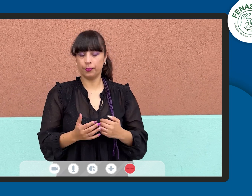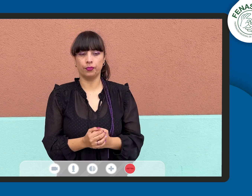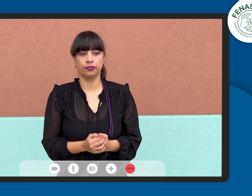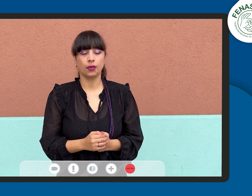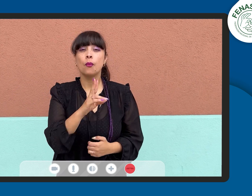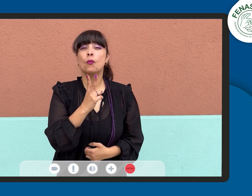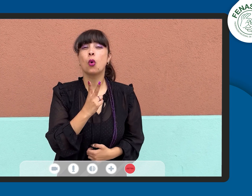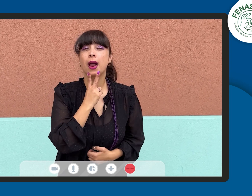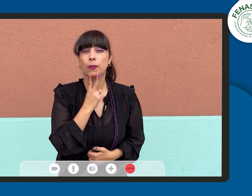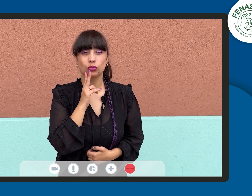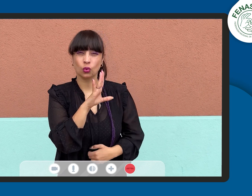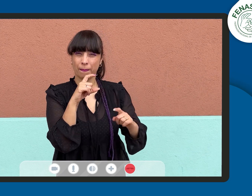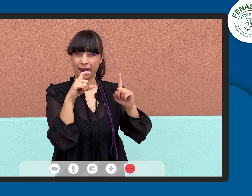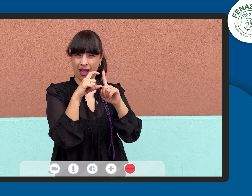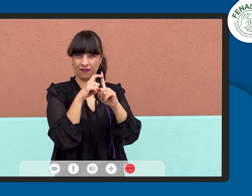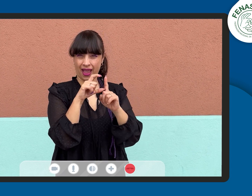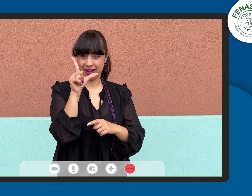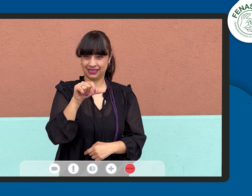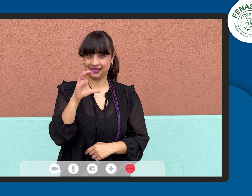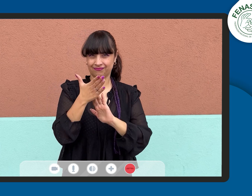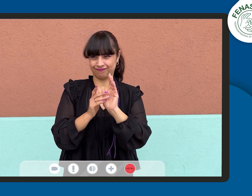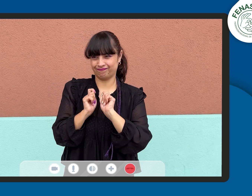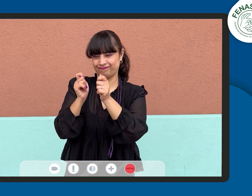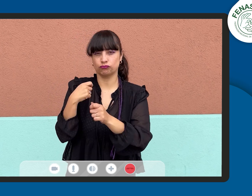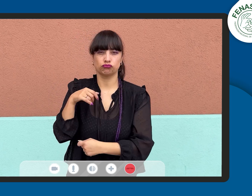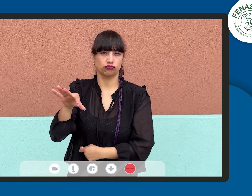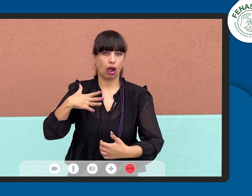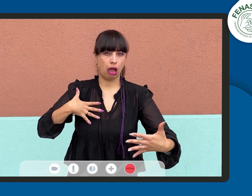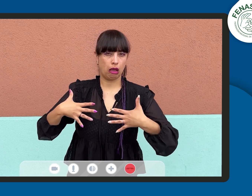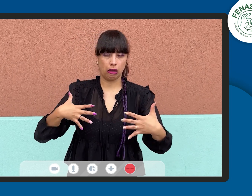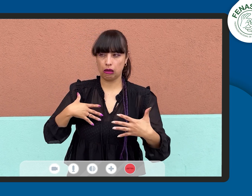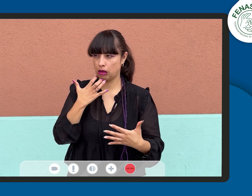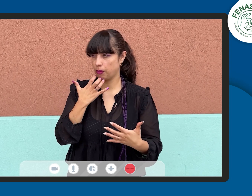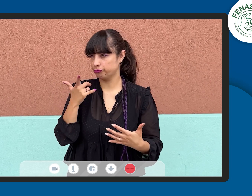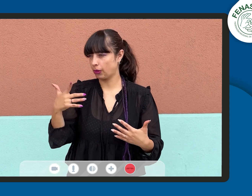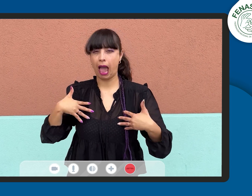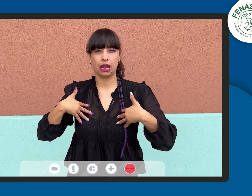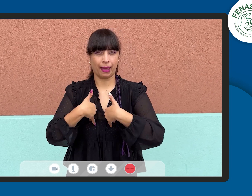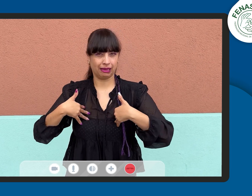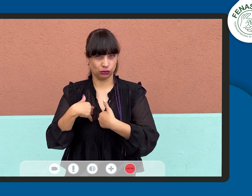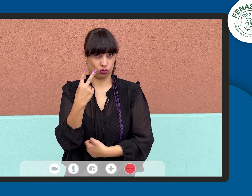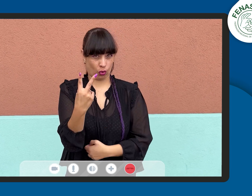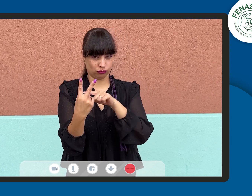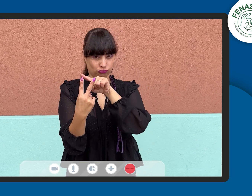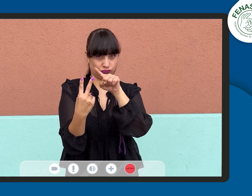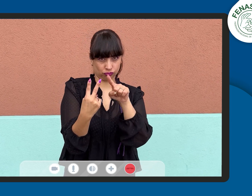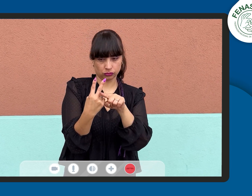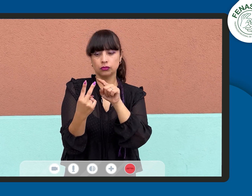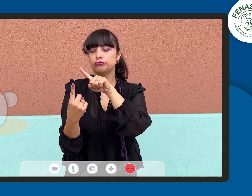lengua de señas colombiana. Tenemos vocabulario para palabras a las que se les ha asignado señas. Por ejemplo, voy a escoger dos